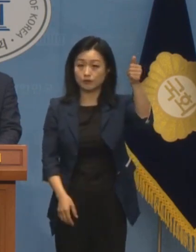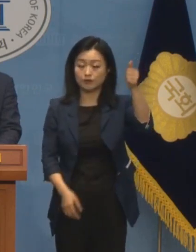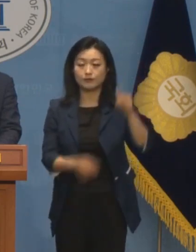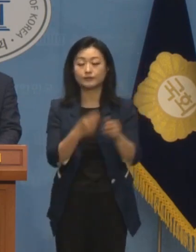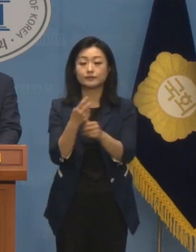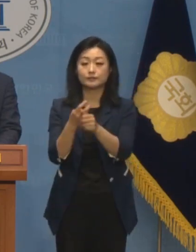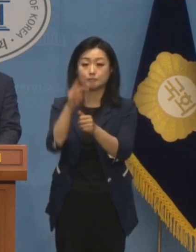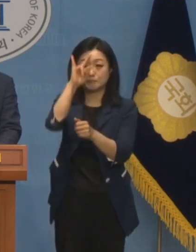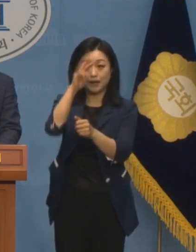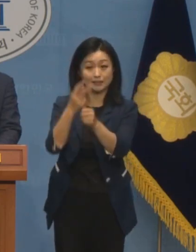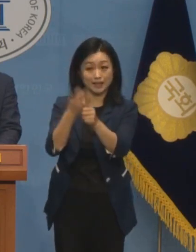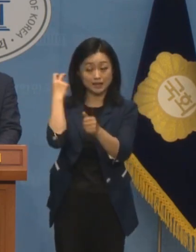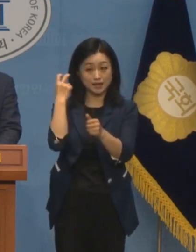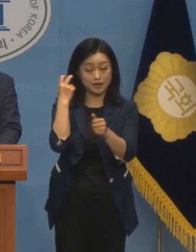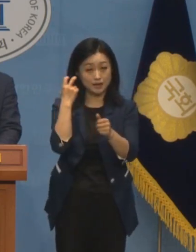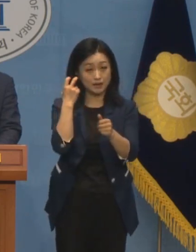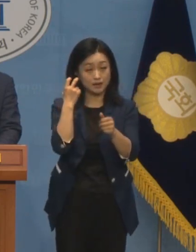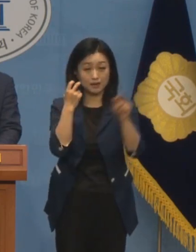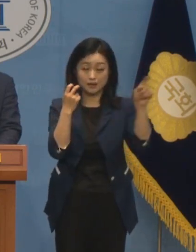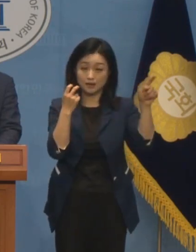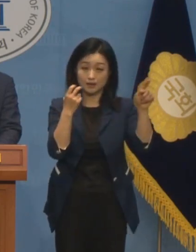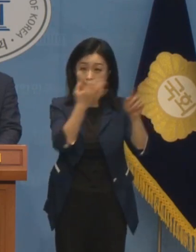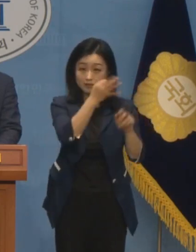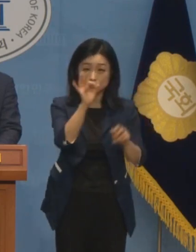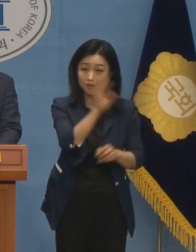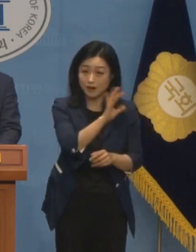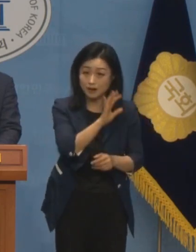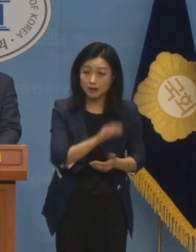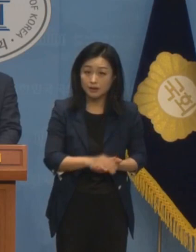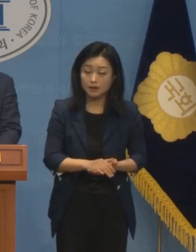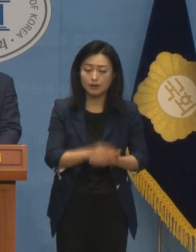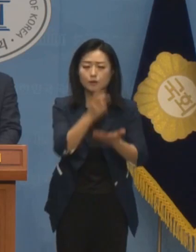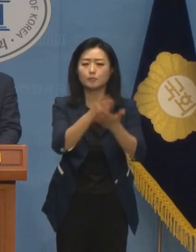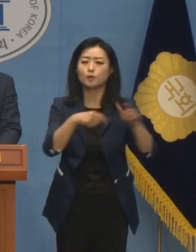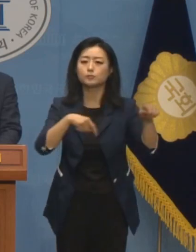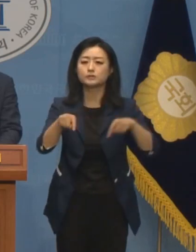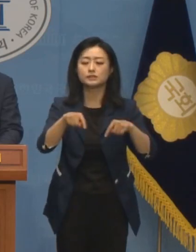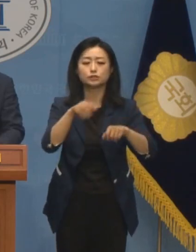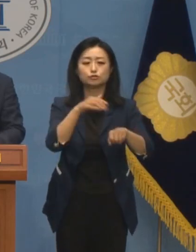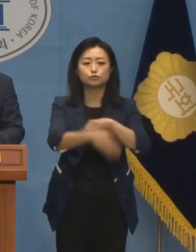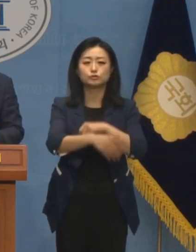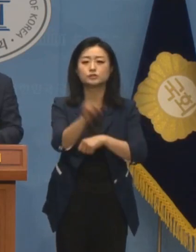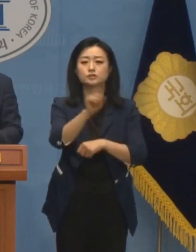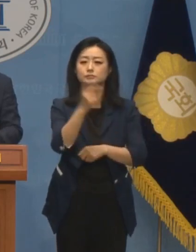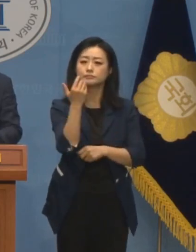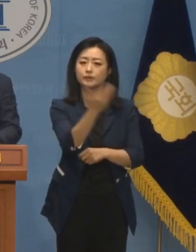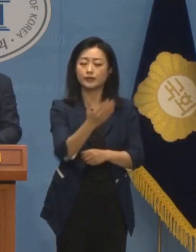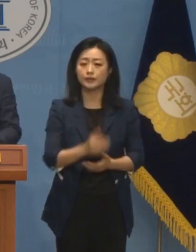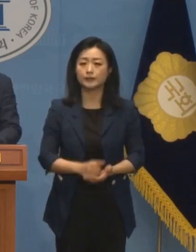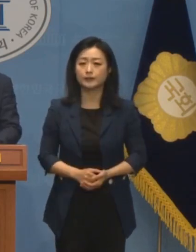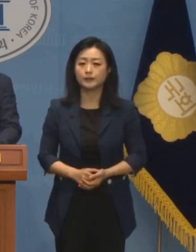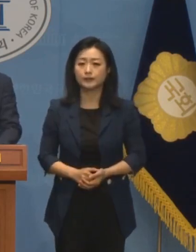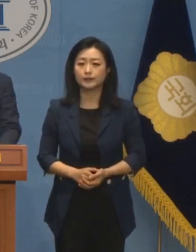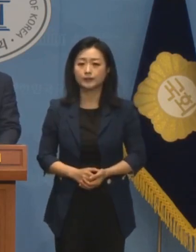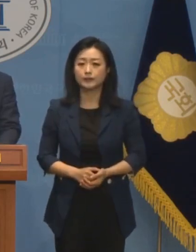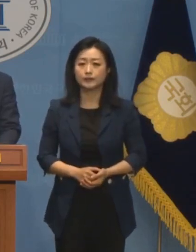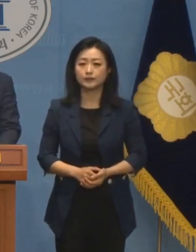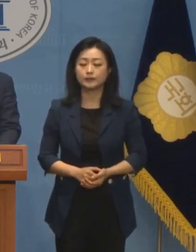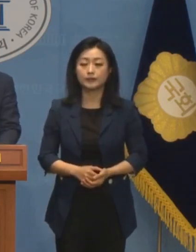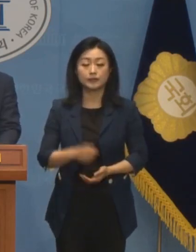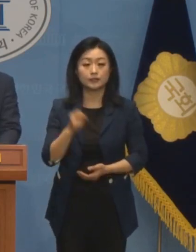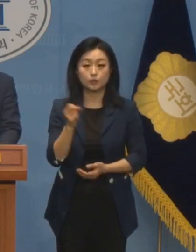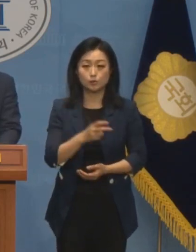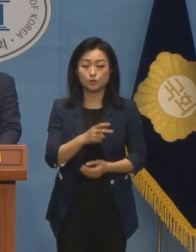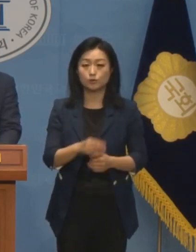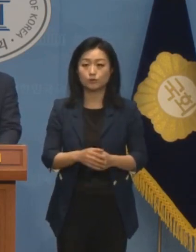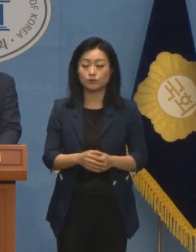탄핵을 부정합니까? 윤석열 대통령이 강조하는 법치주의는 실체가 있기는 합니까? 더욱이